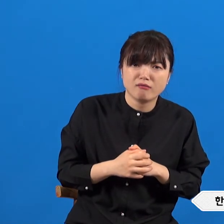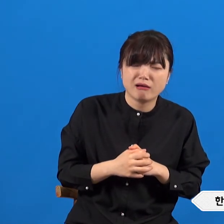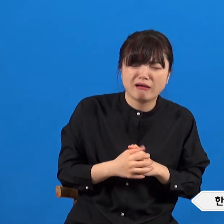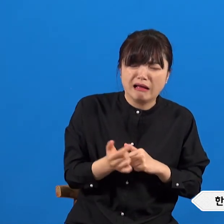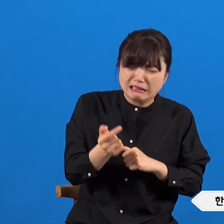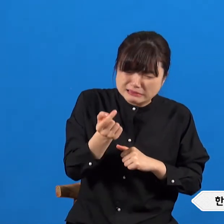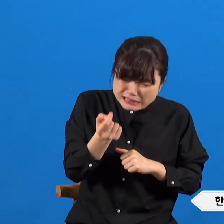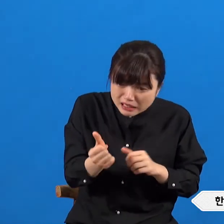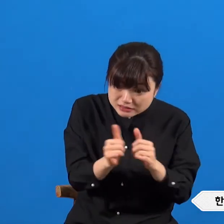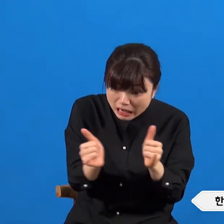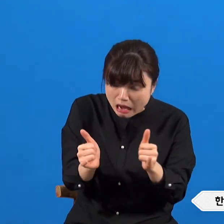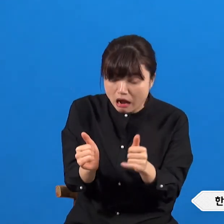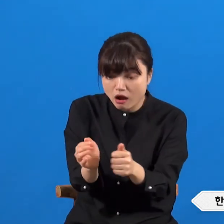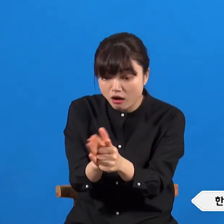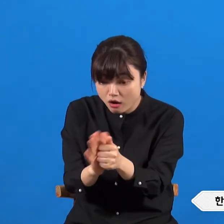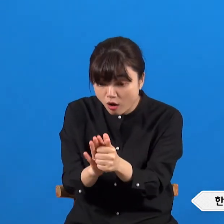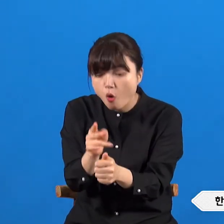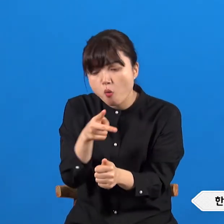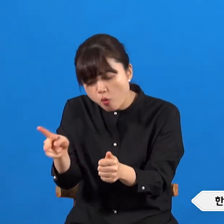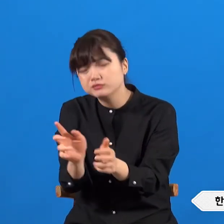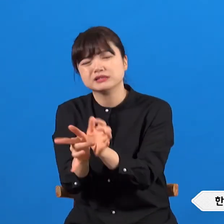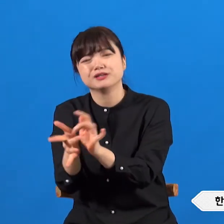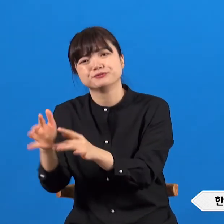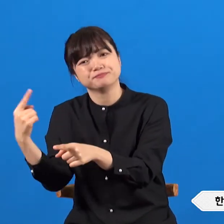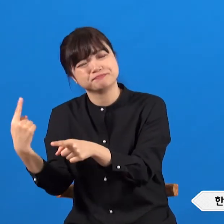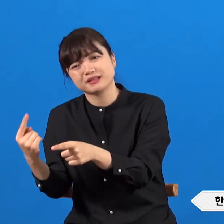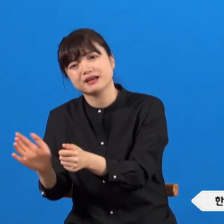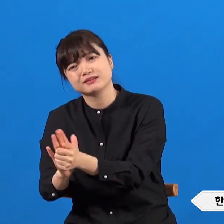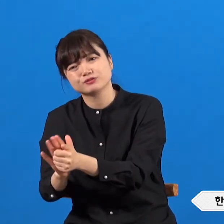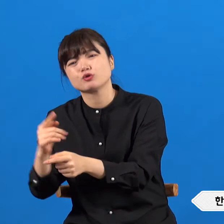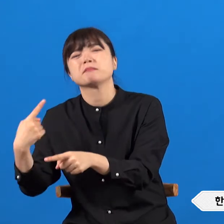지극히 작은 자 한 사람에게 한 것이 바로 내게 한 것이니라.